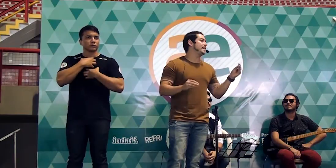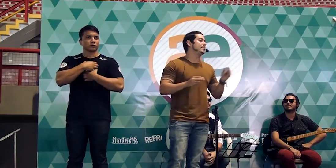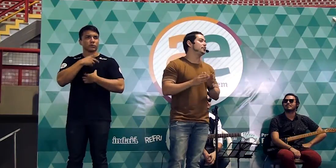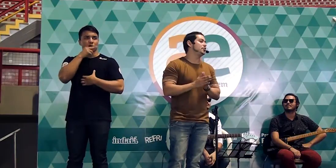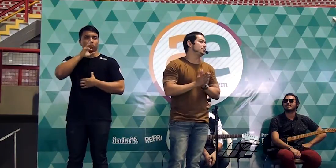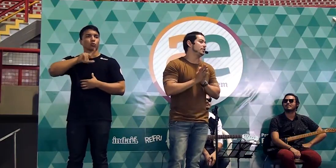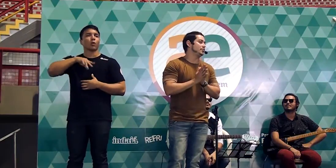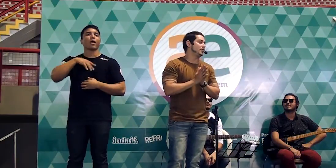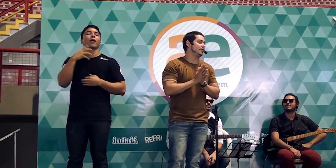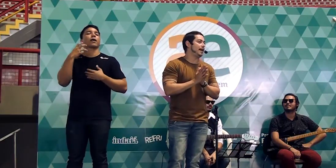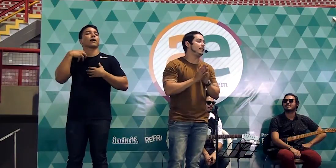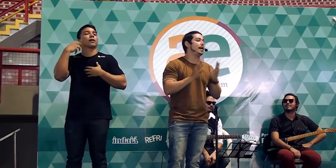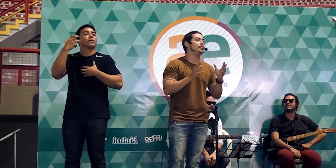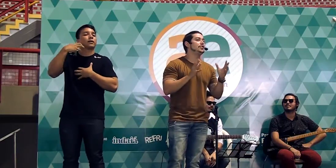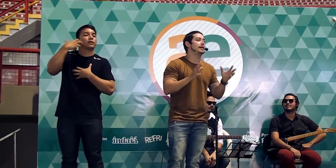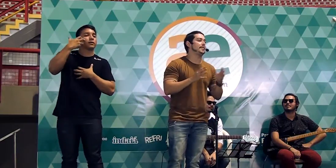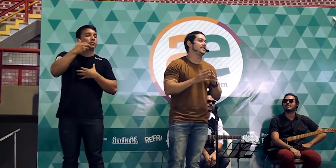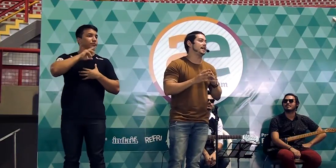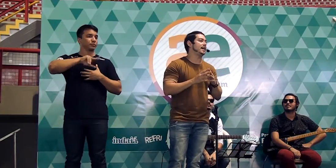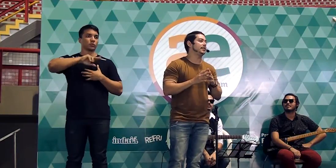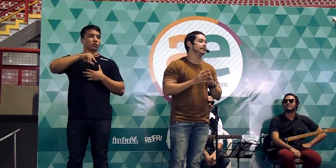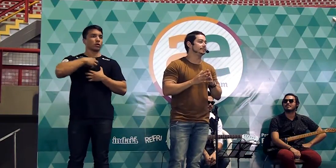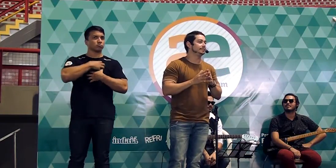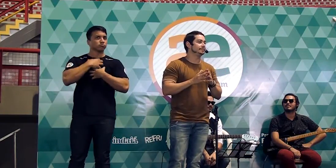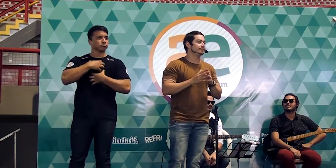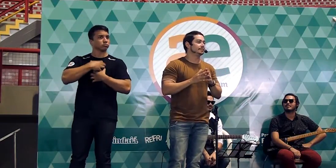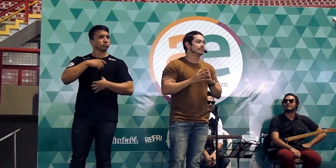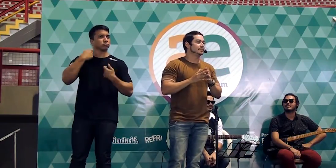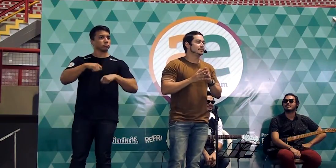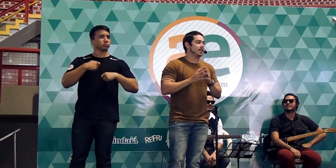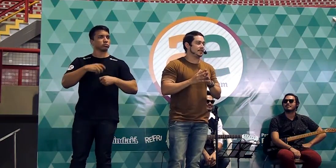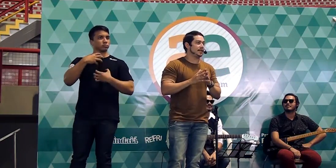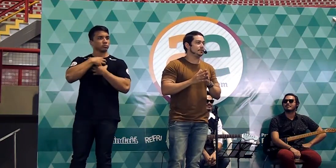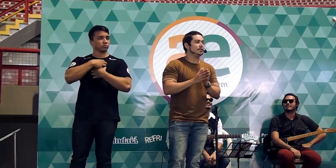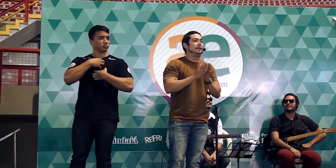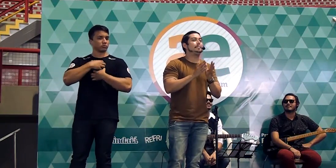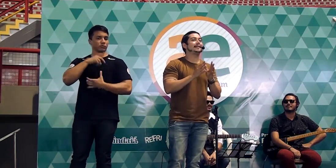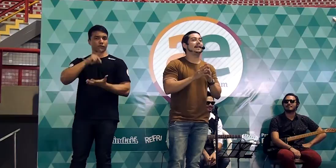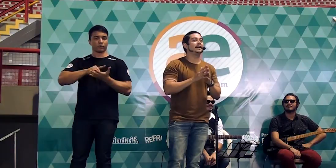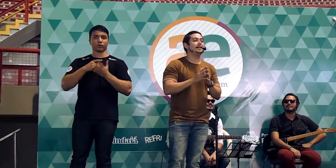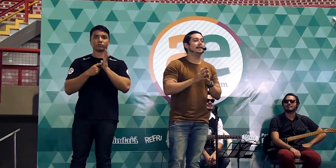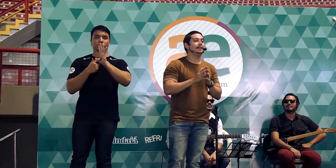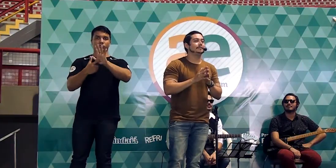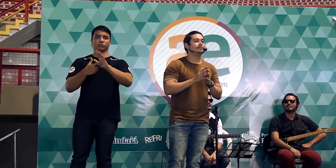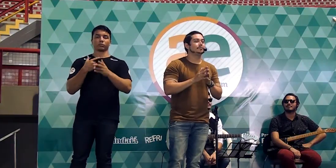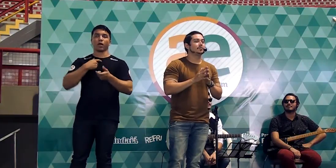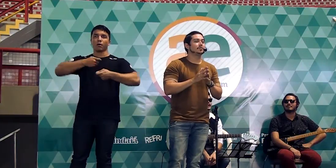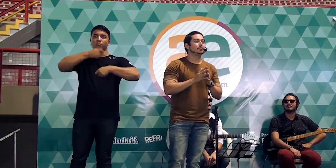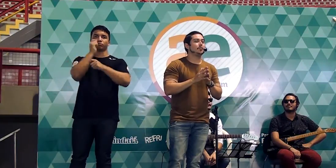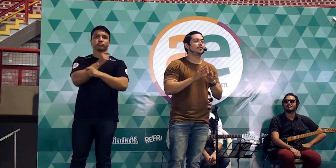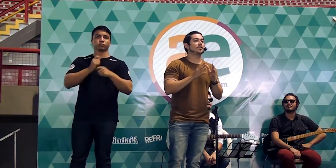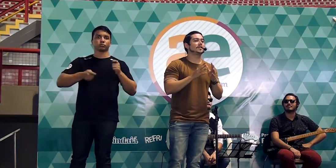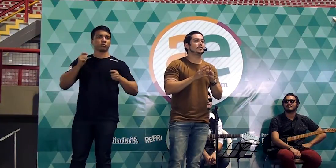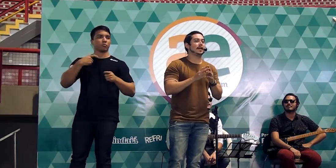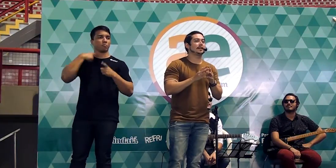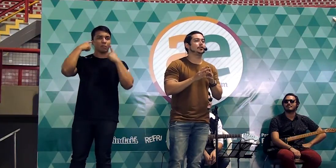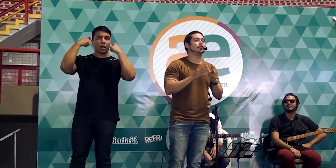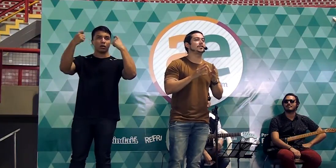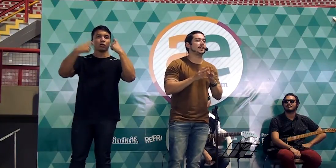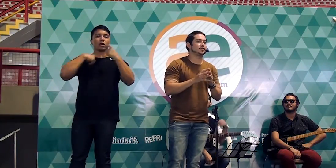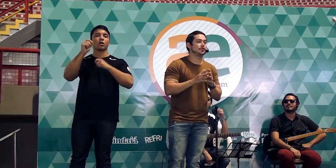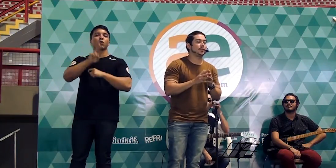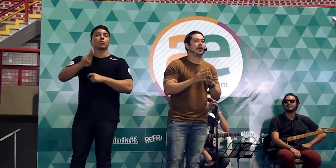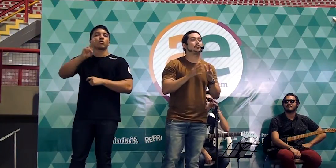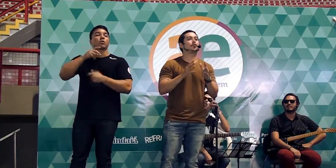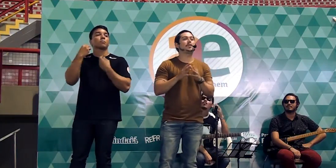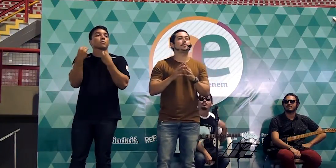Não é para ser harmonioso não, jovem. É uma harmonia que é para fazer raiva. Tá certo? Bateria começou a ser usada, entre